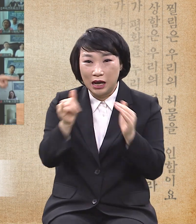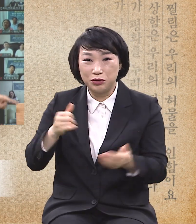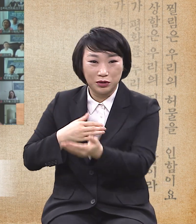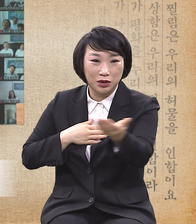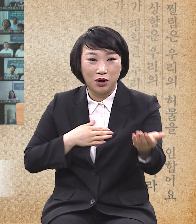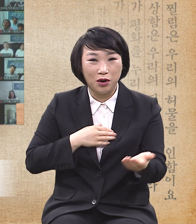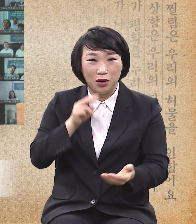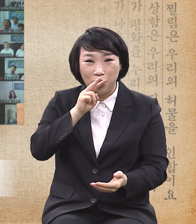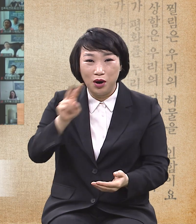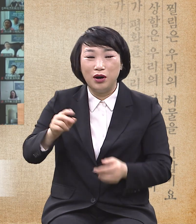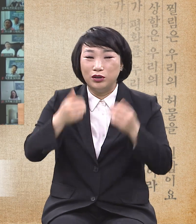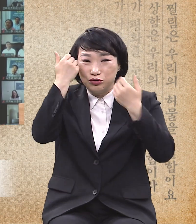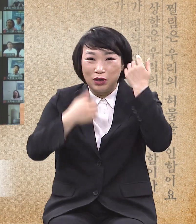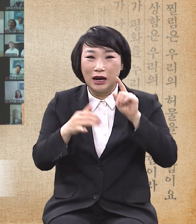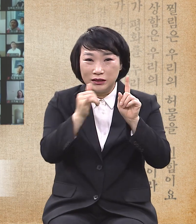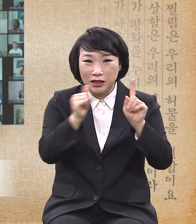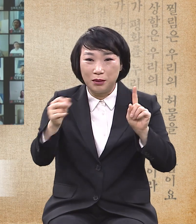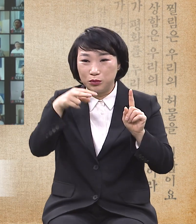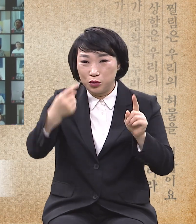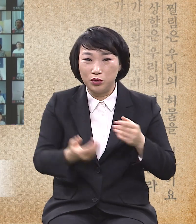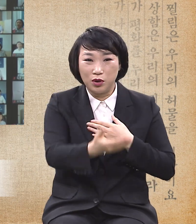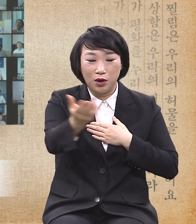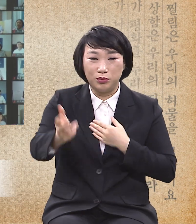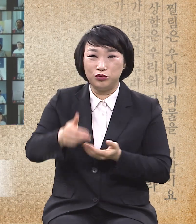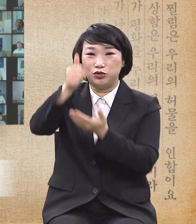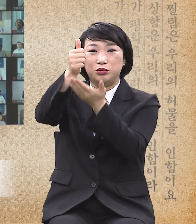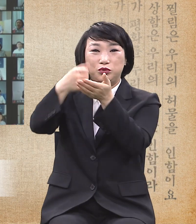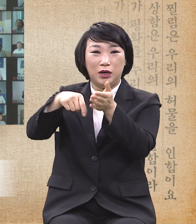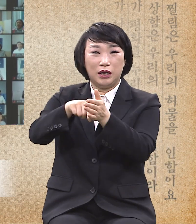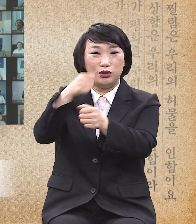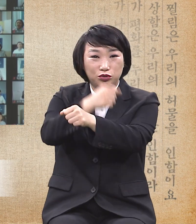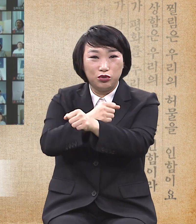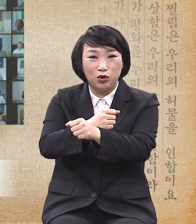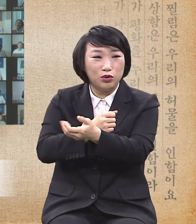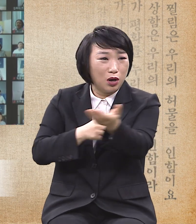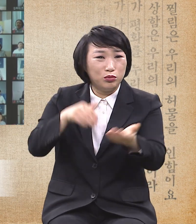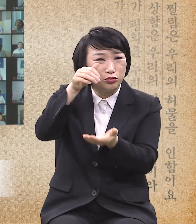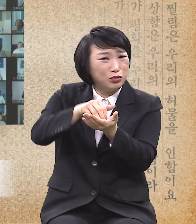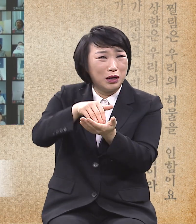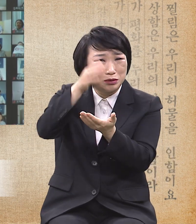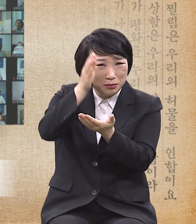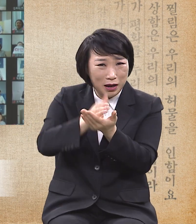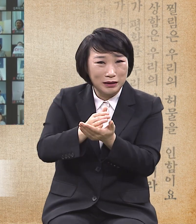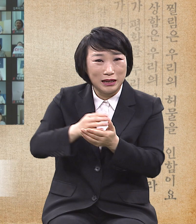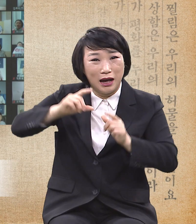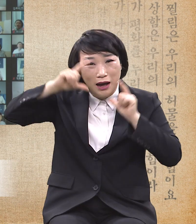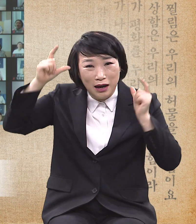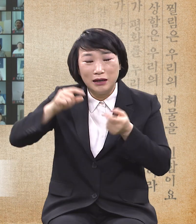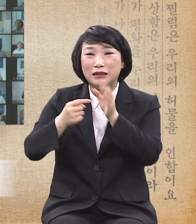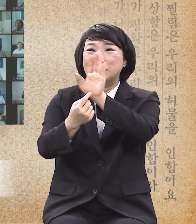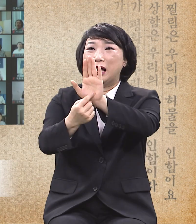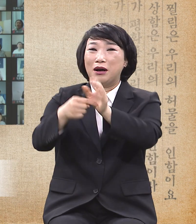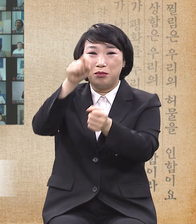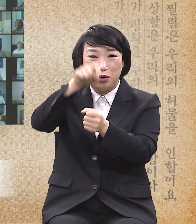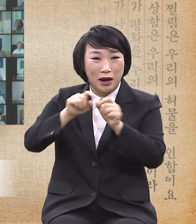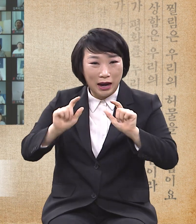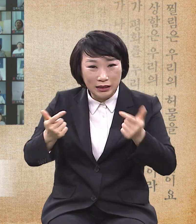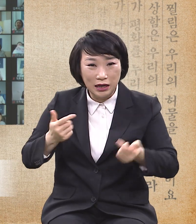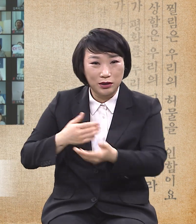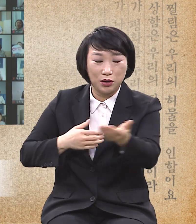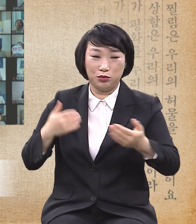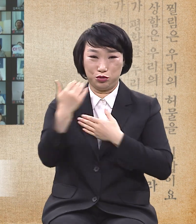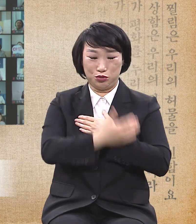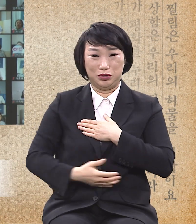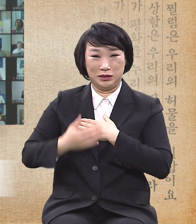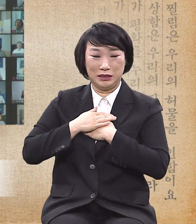한 사람도 주를 위해 산 수고는 후회나 아니면 나를 드러내려고 하는 것이나